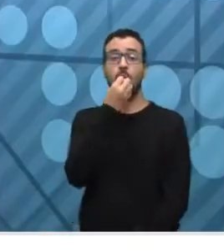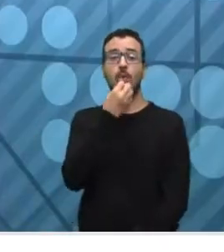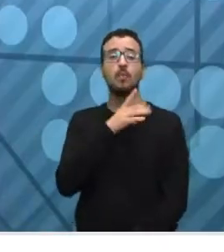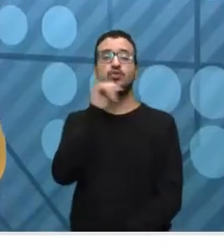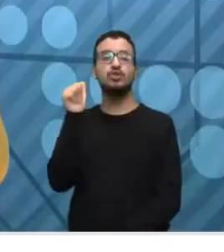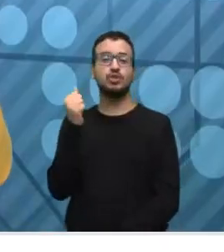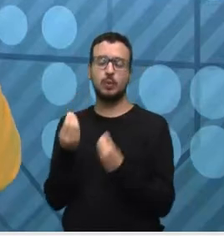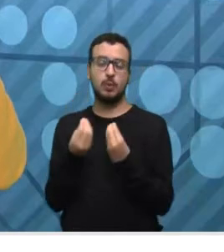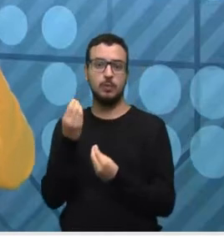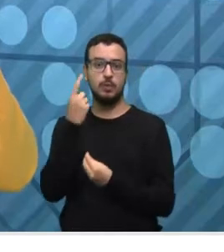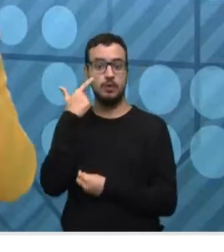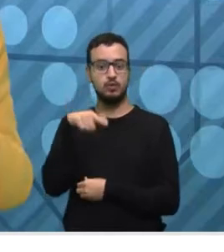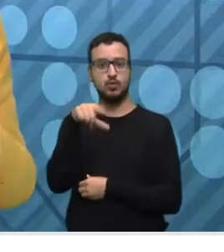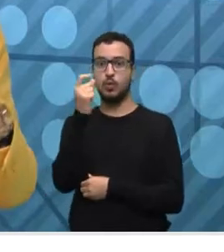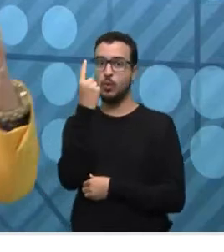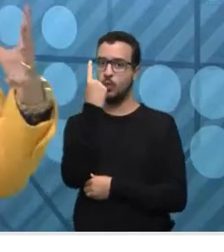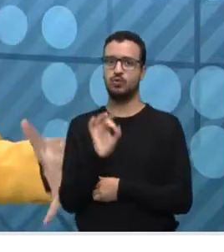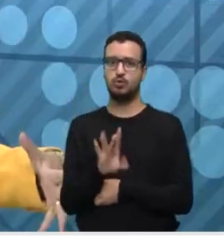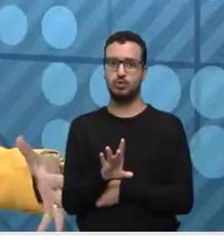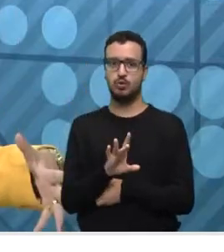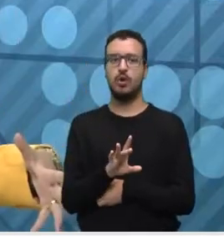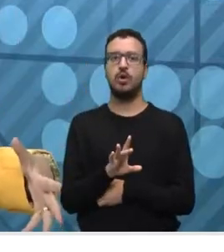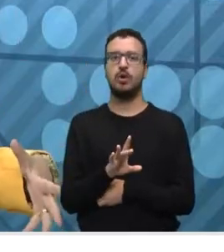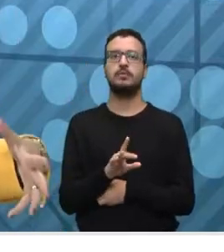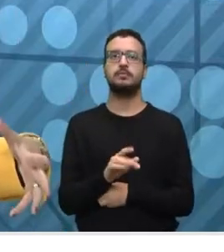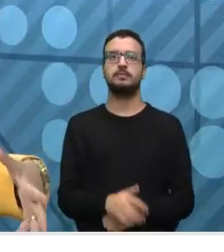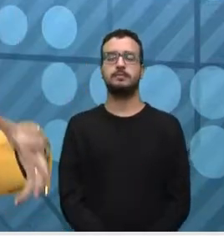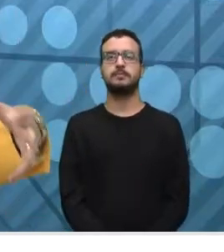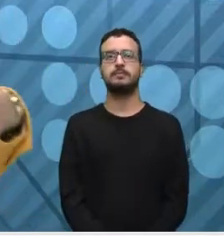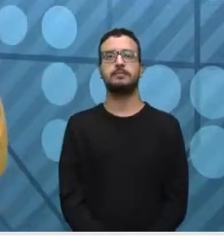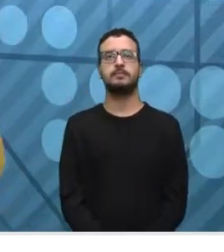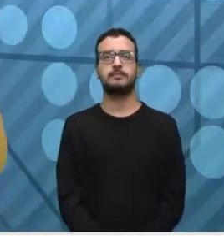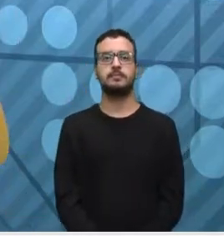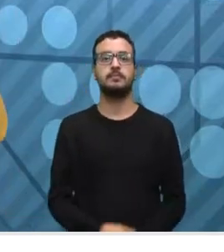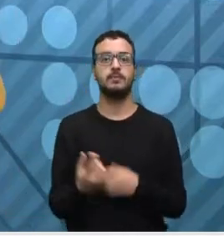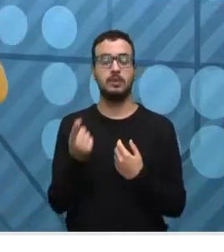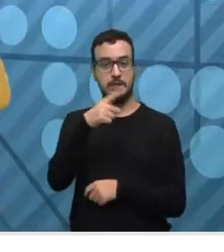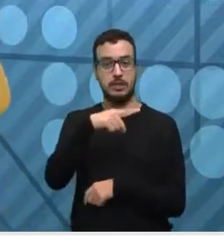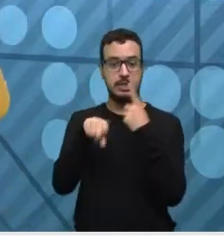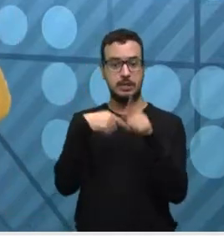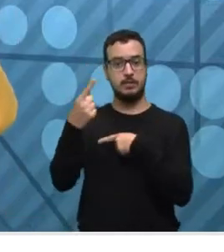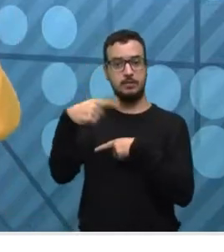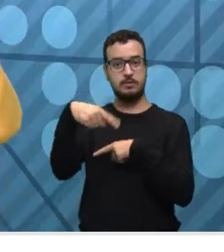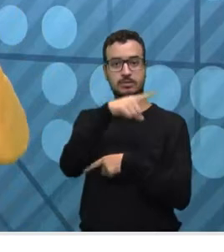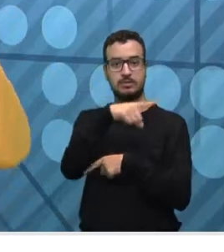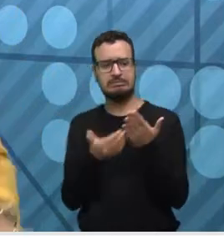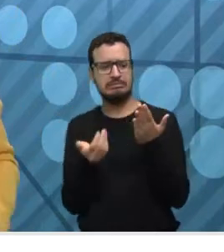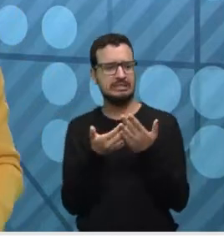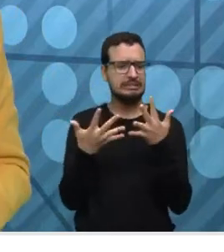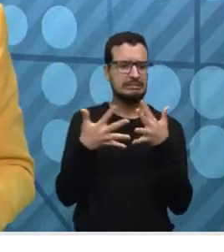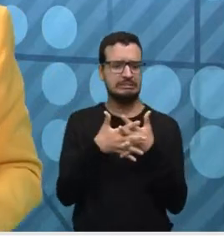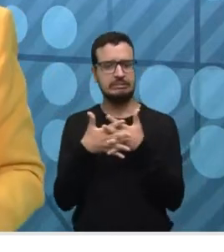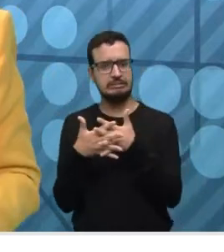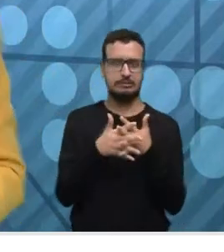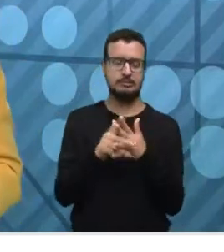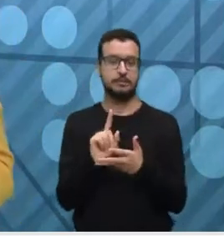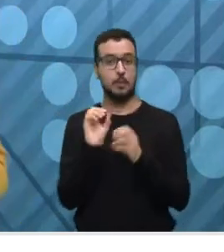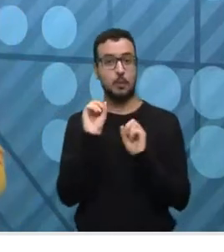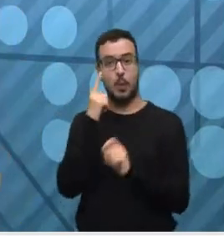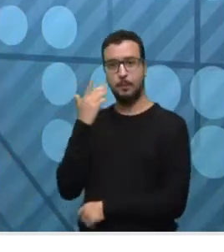regionais. Eu vou escolher apenas uma, seguindo o material, tá? Para que vocês depois não se percam aí nos seus estudos.